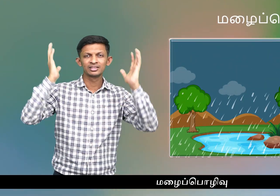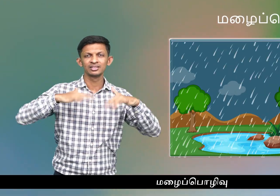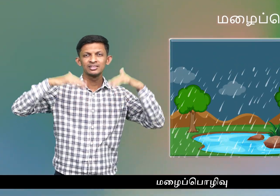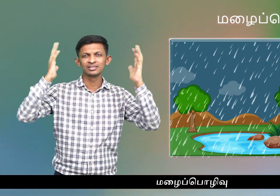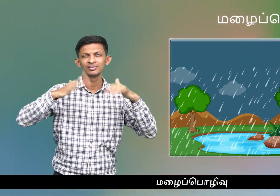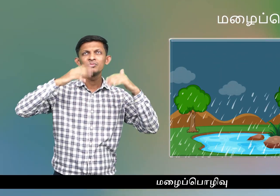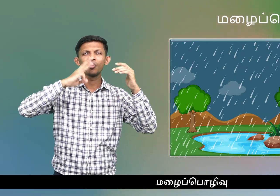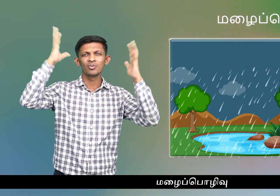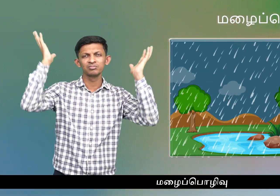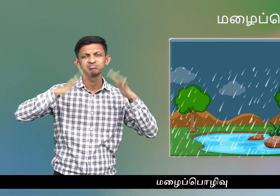மழைப்பொழிவு.